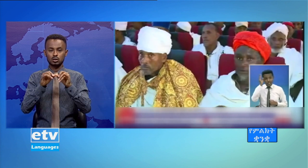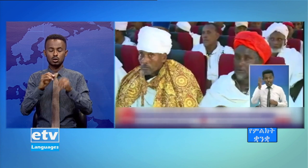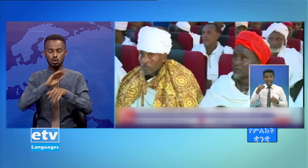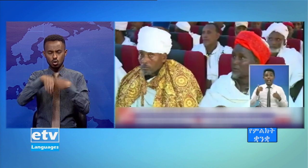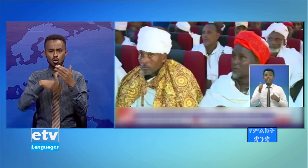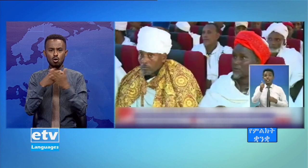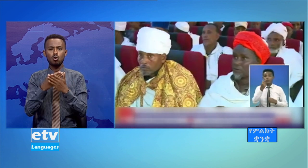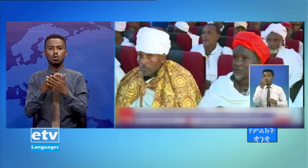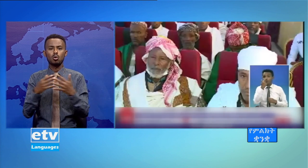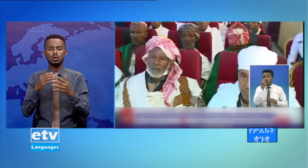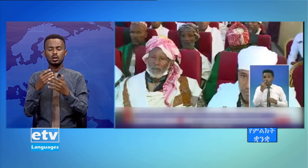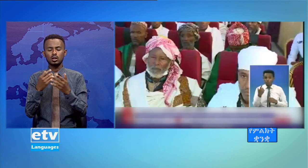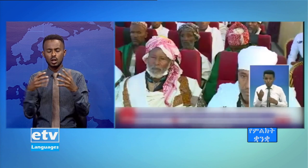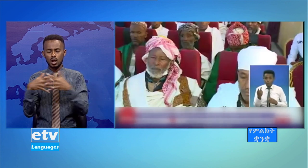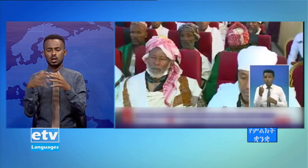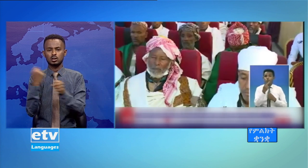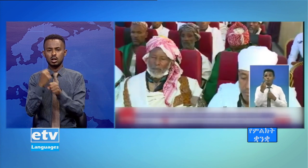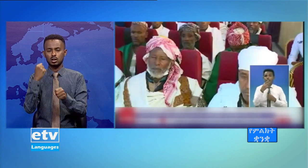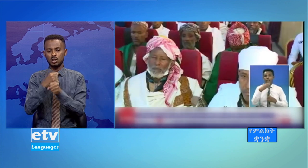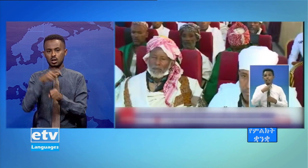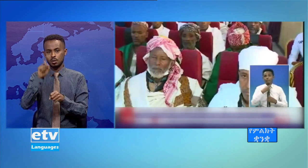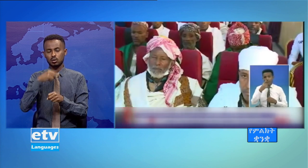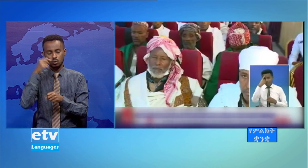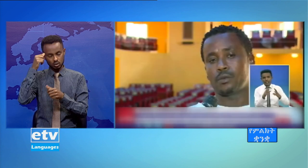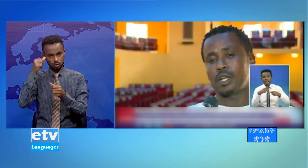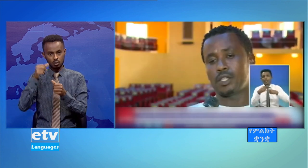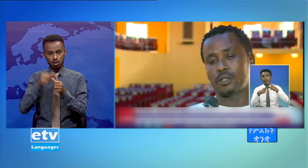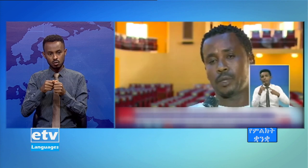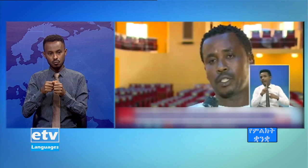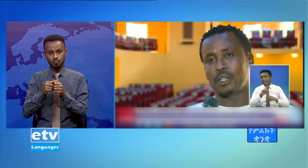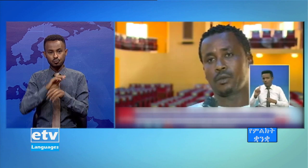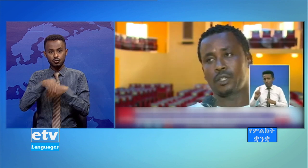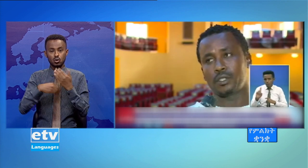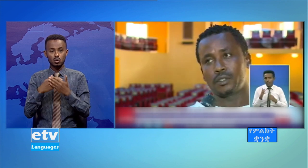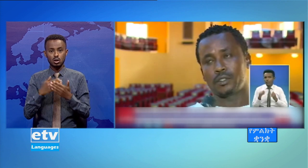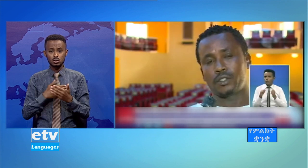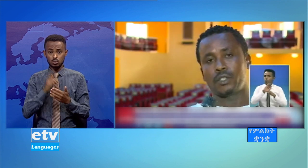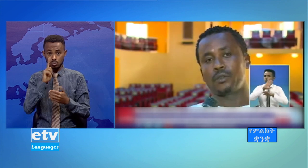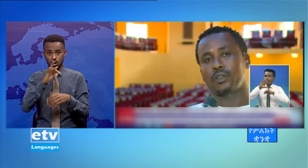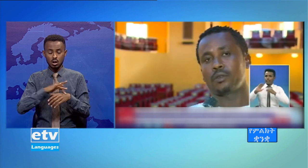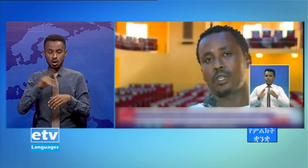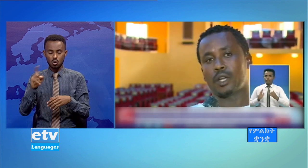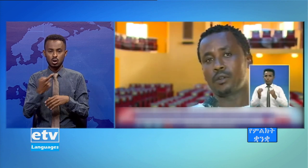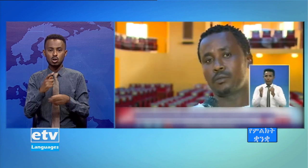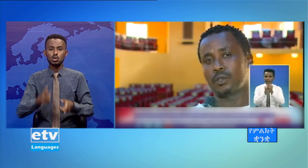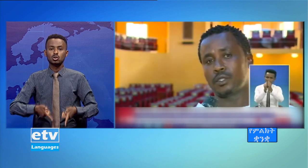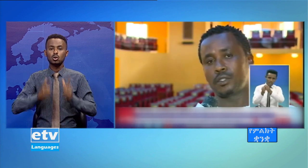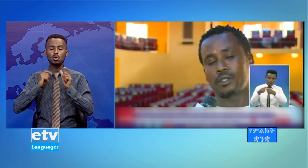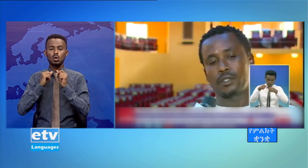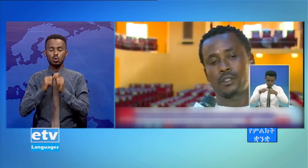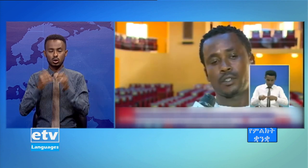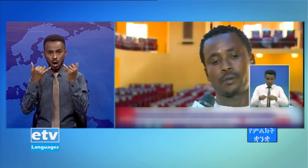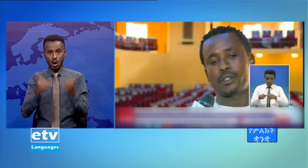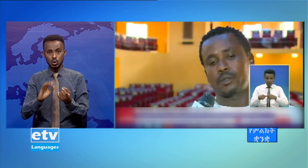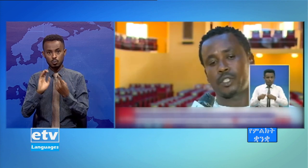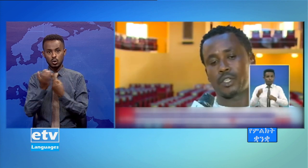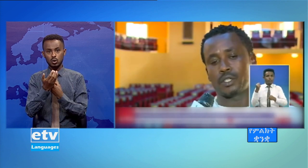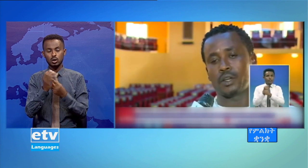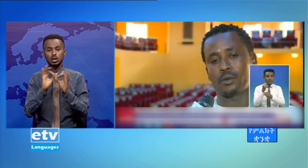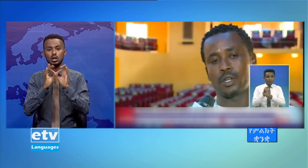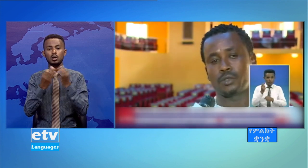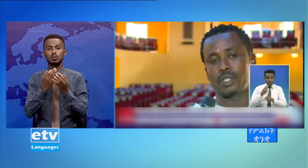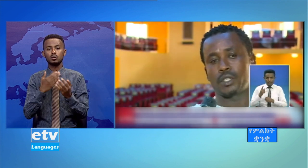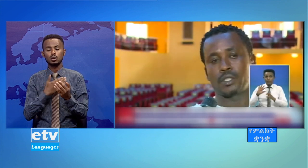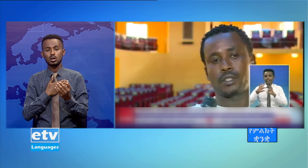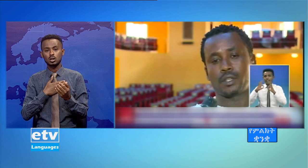ሁሉም የተጠናከረ ስራ ሊሰራ ይገባል ሲሉ አሳስበዋል። አሁን ሁላችንም በአንድ ላይ ሆነን ስንኖር የቆየን አሁንም ቢሆን